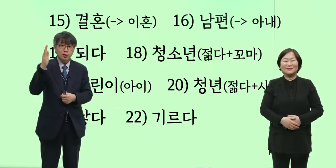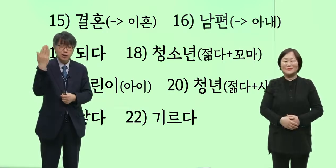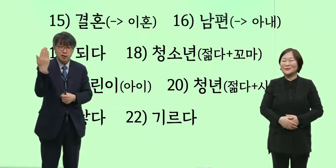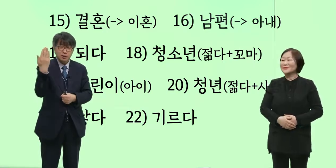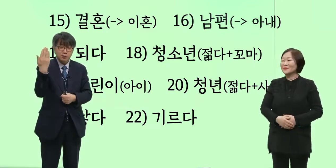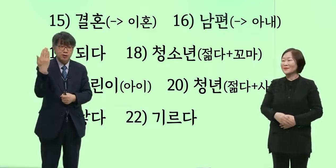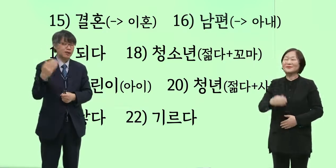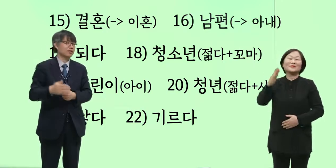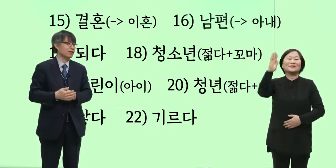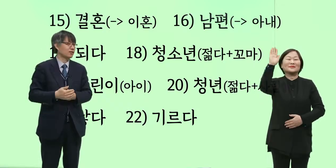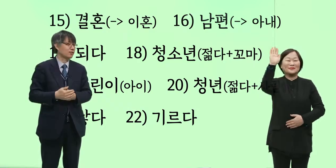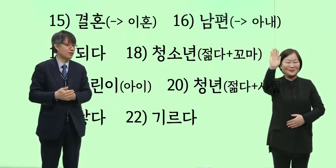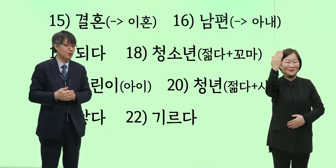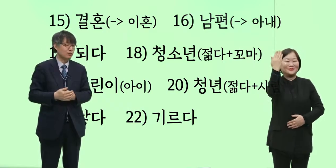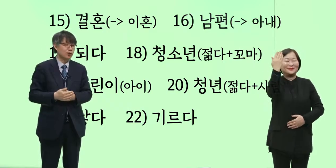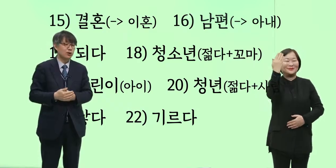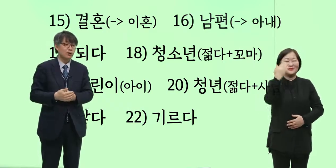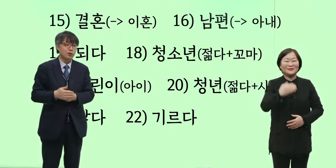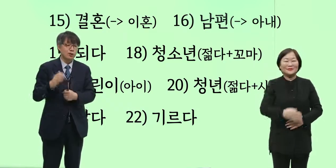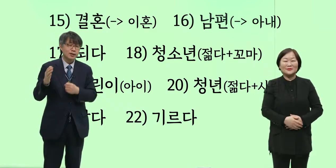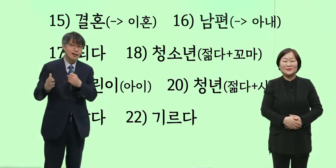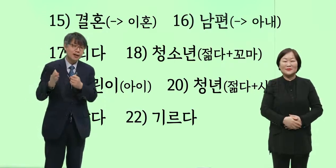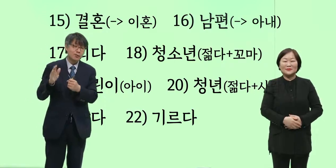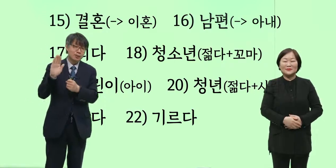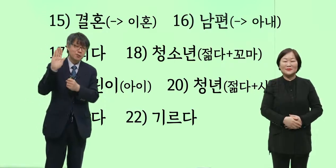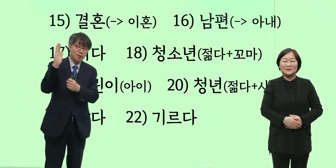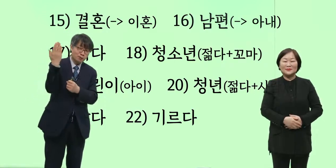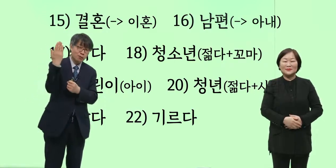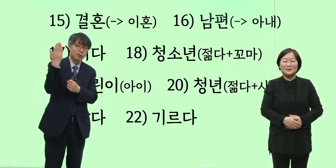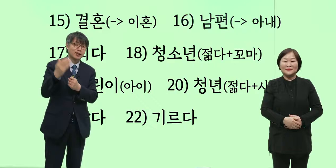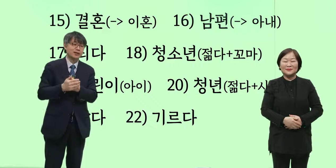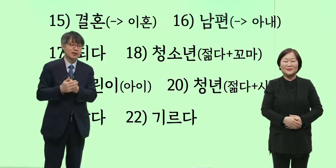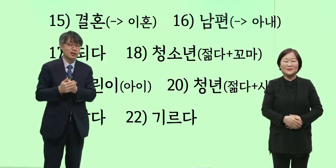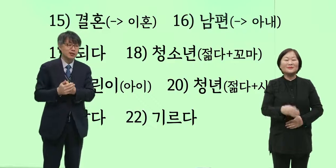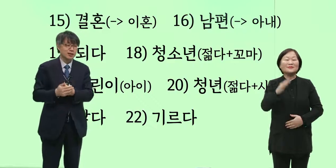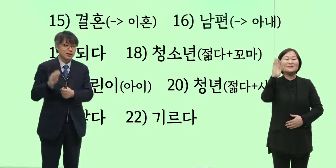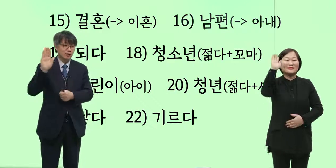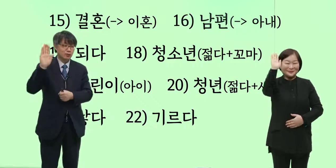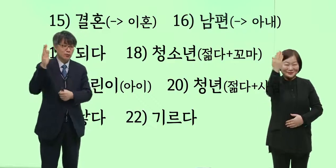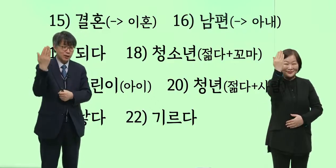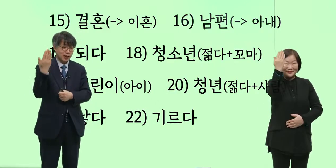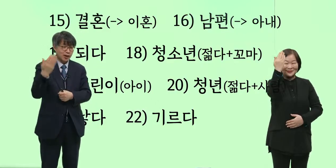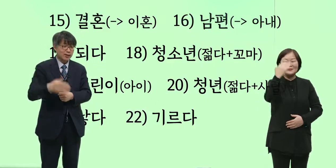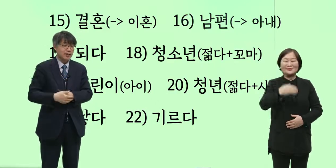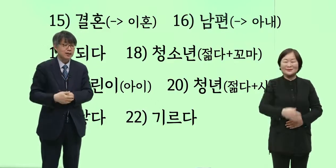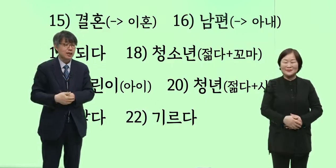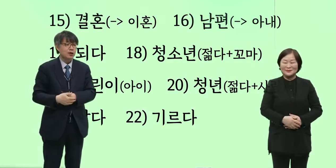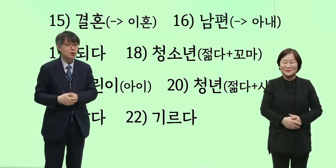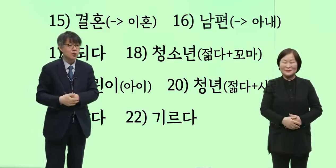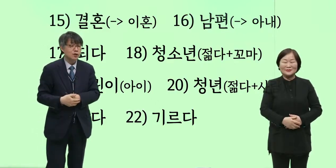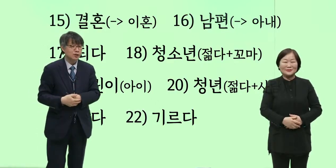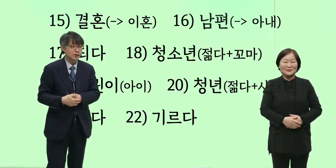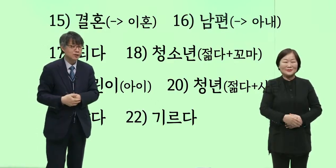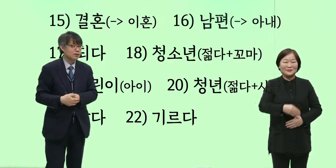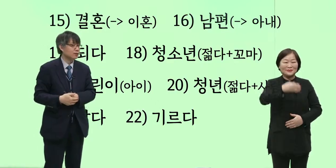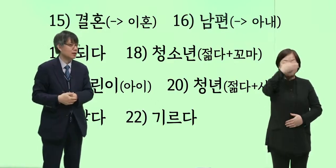딱 뒤집으면 되는 거예요. 저희도 생각만 딱 바꾸면 되는 거예요. 자, 되다. 자, 청소년은